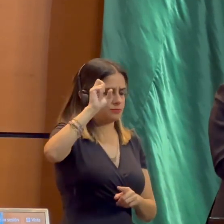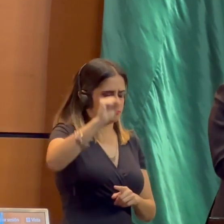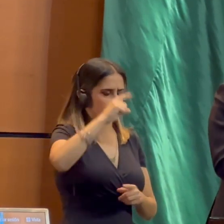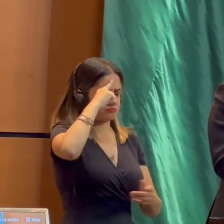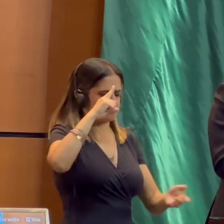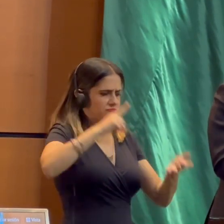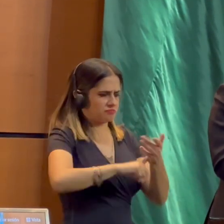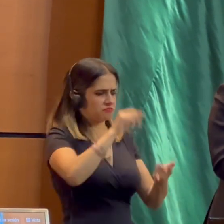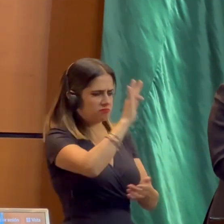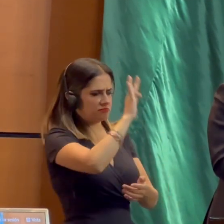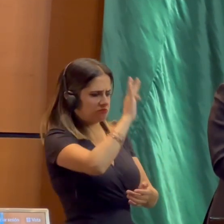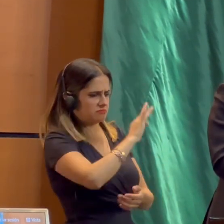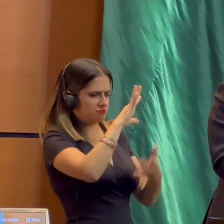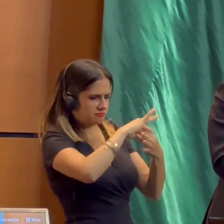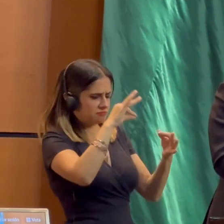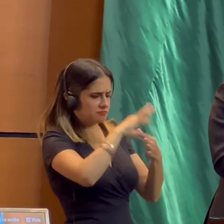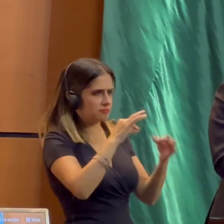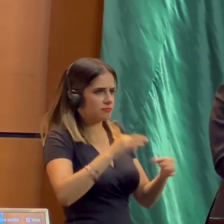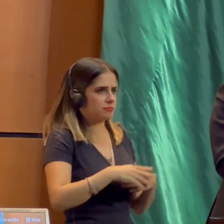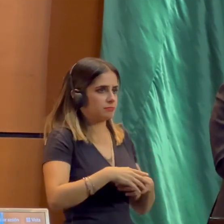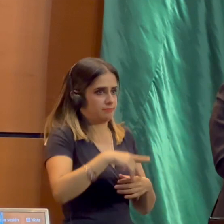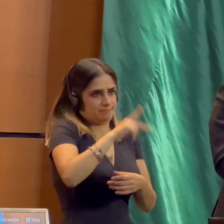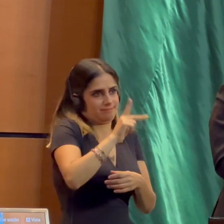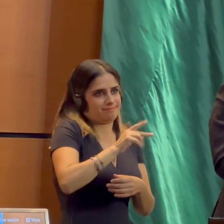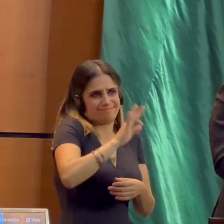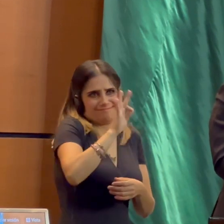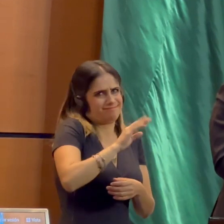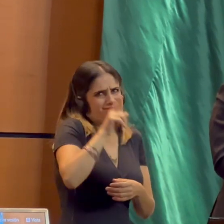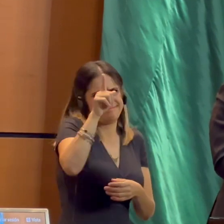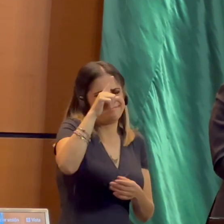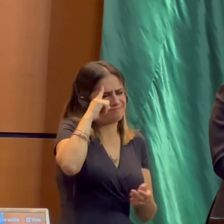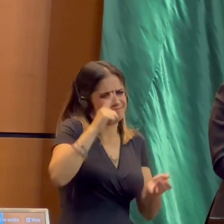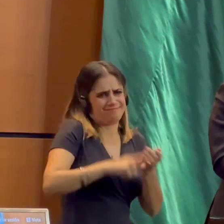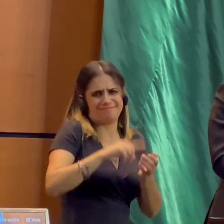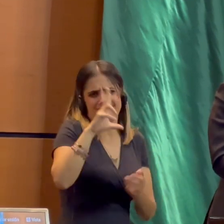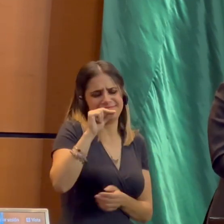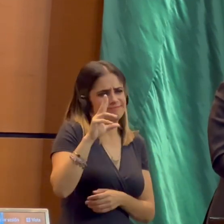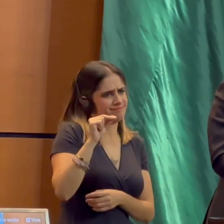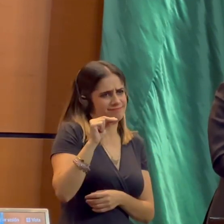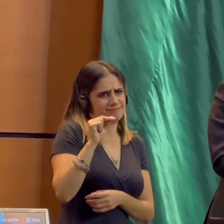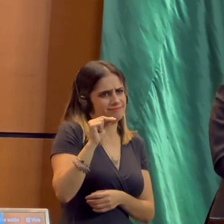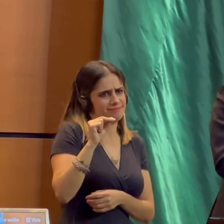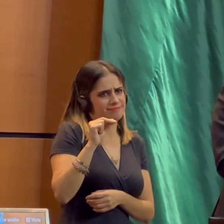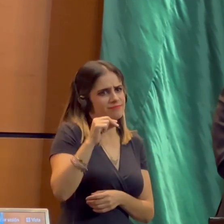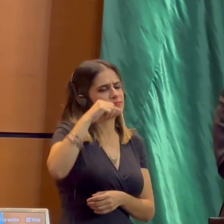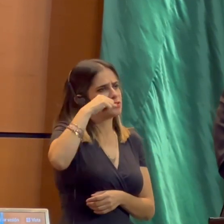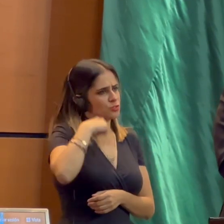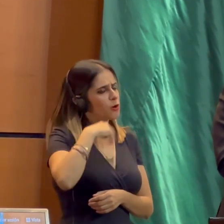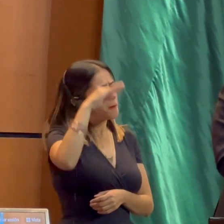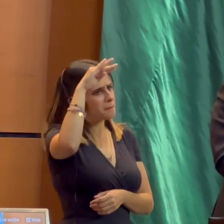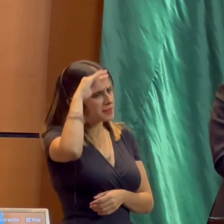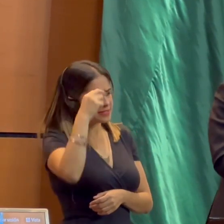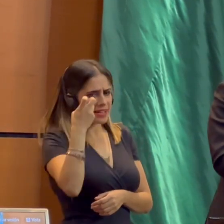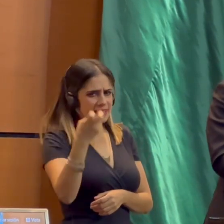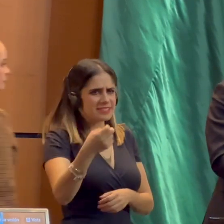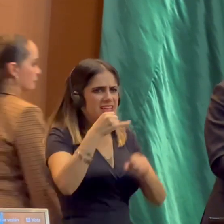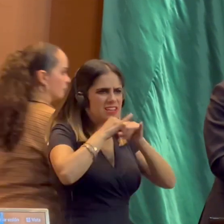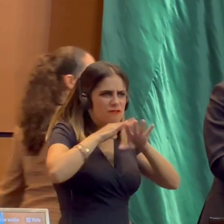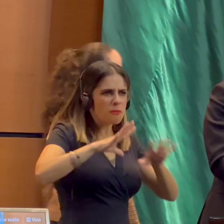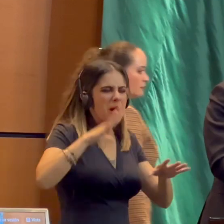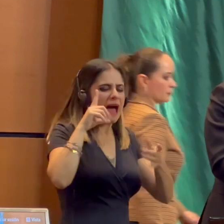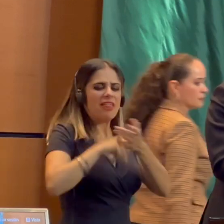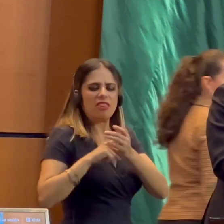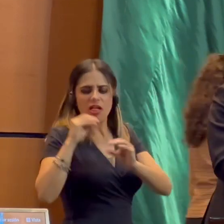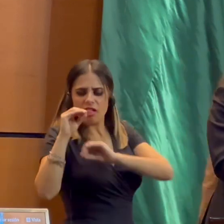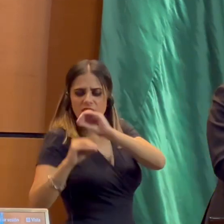ようになりました。一方私は天文少年でしたので今も科学的に物事を見たり考え